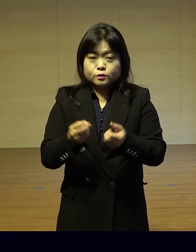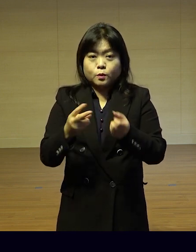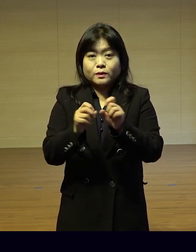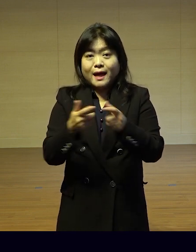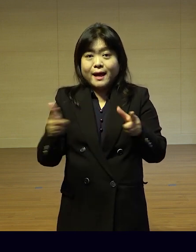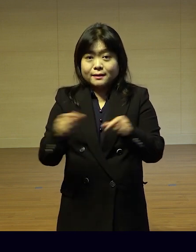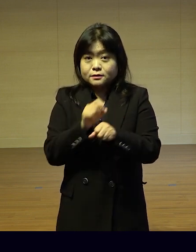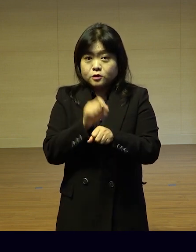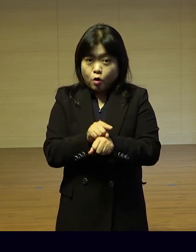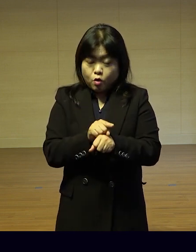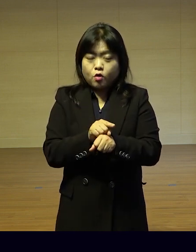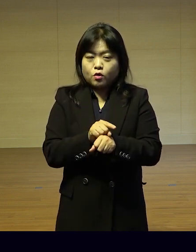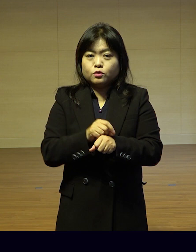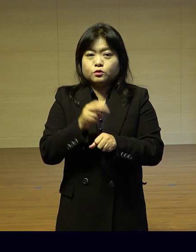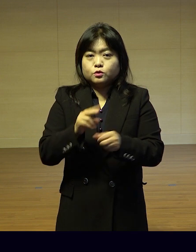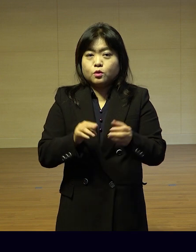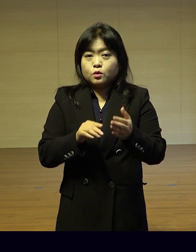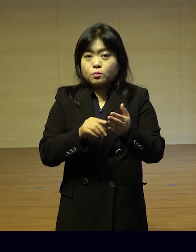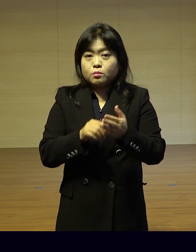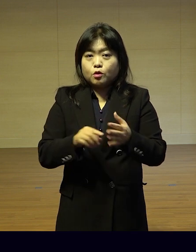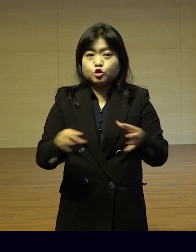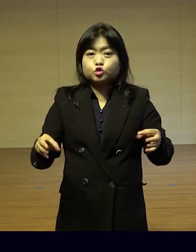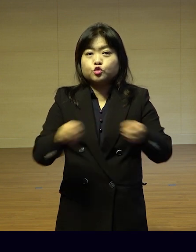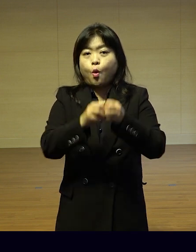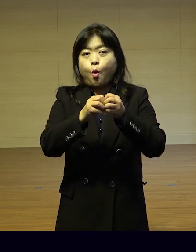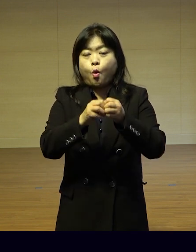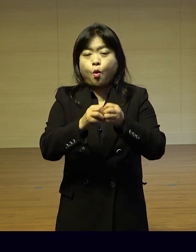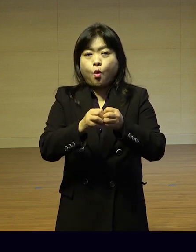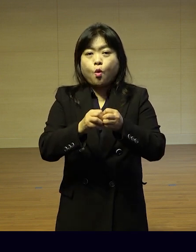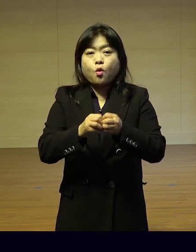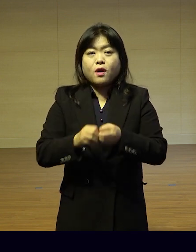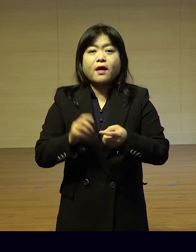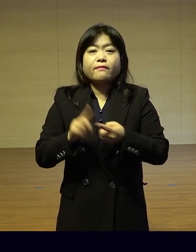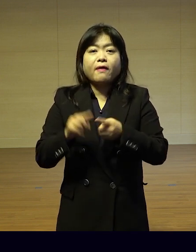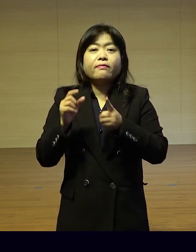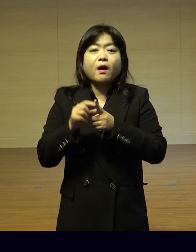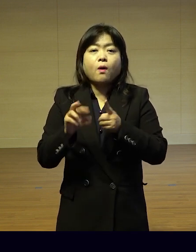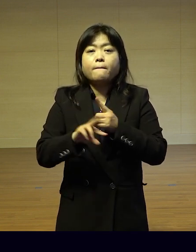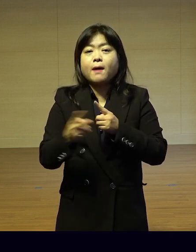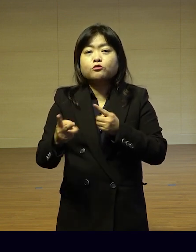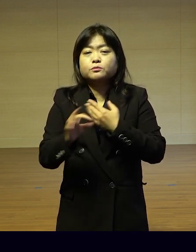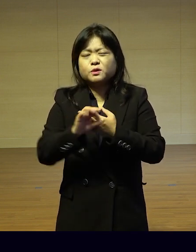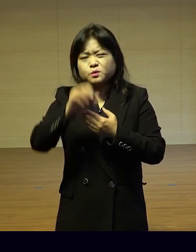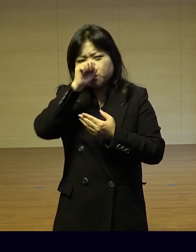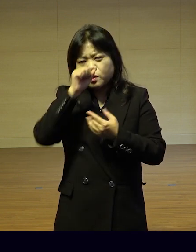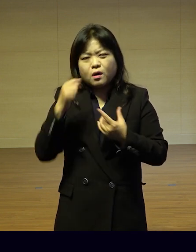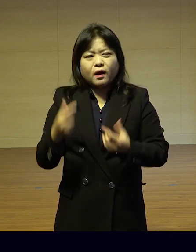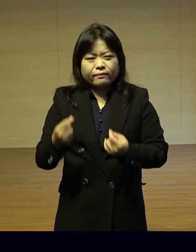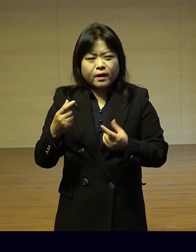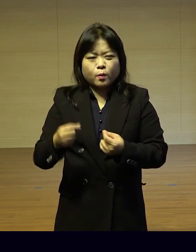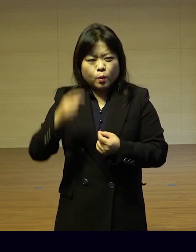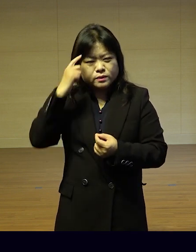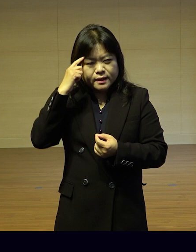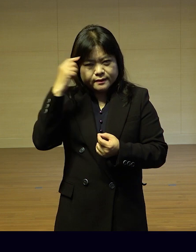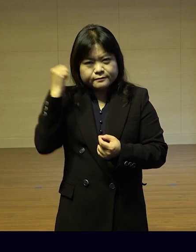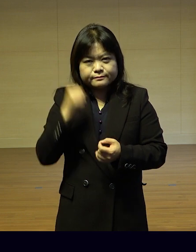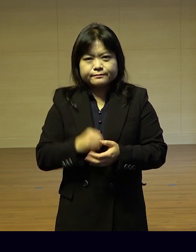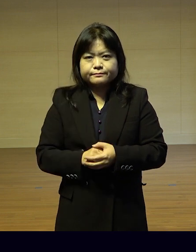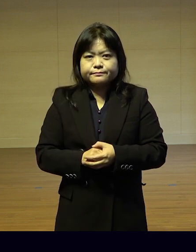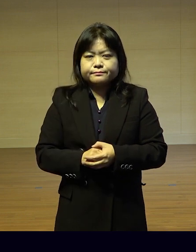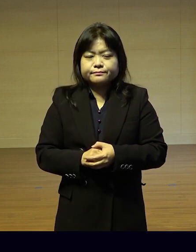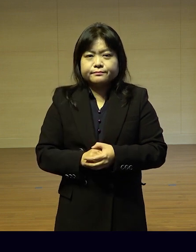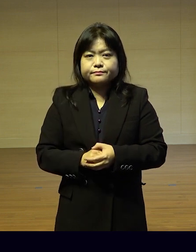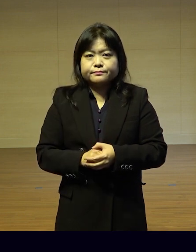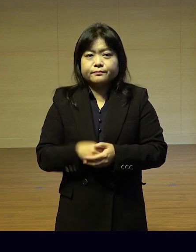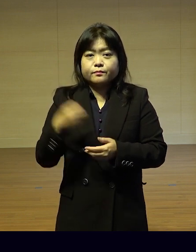다양성, 또 뒤에 나오는 뭐 충돌이나 이런 단어로 바꾸어서 부르면 좋지 않을까 그런 생각입니다.